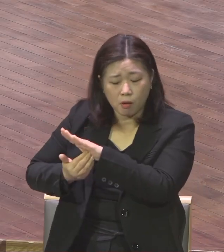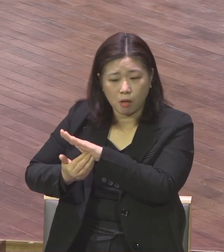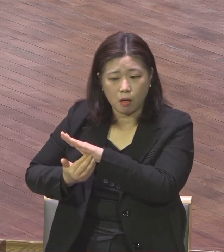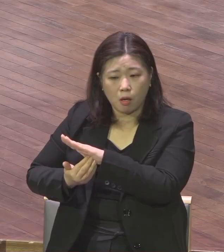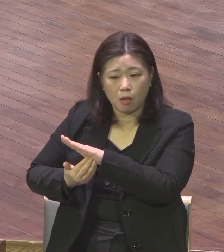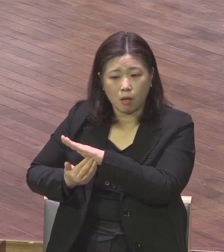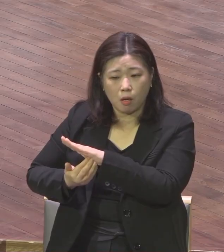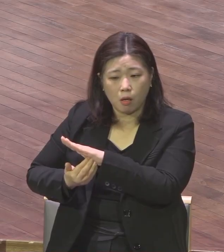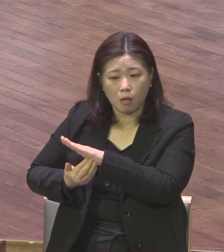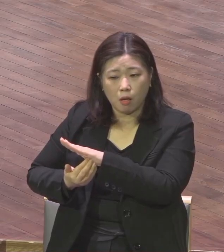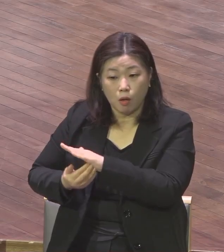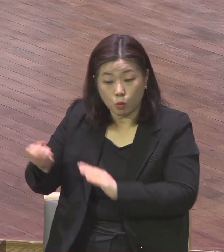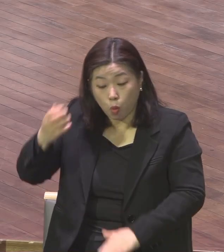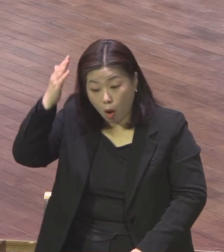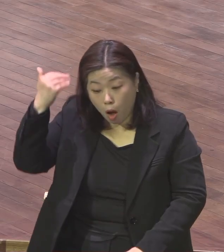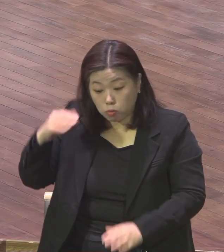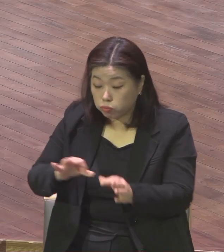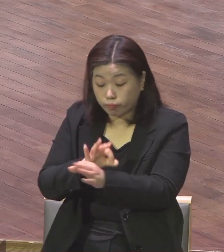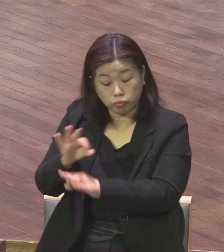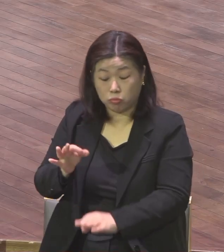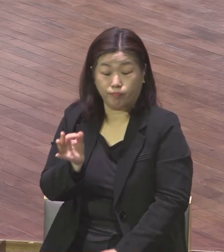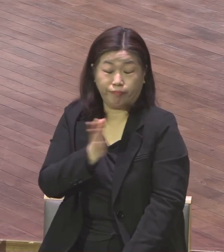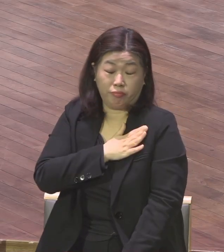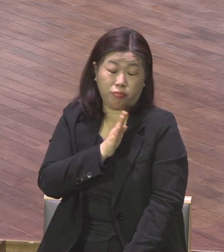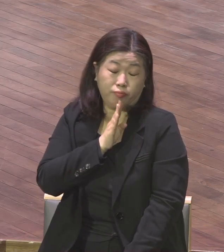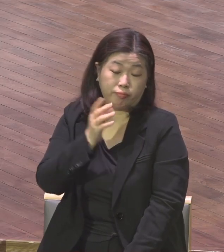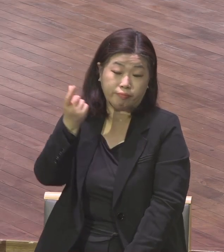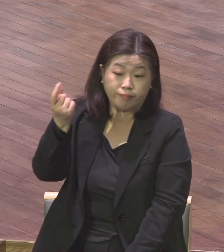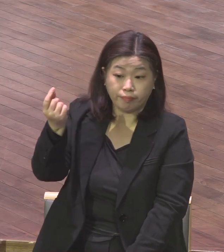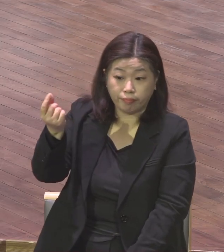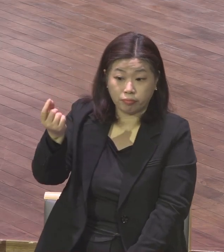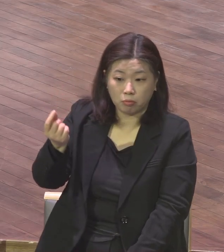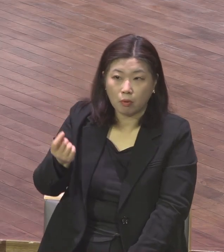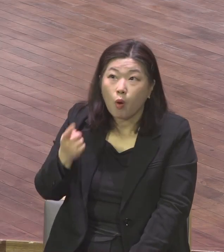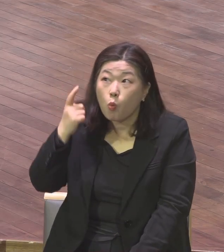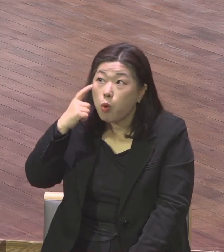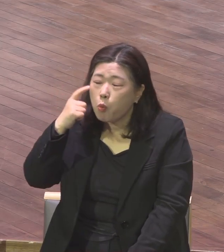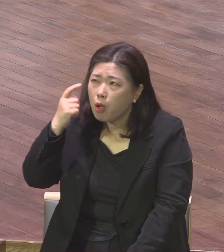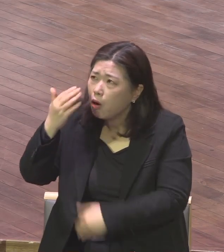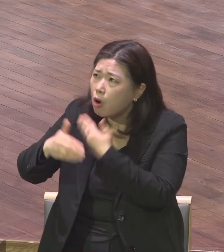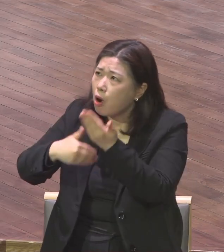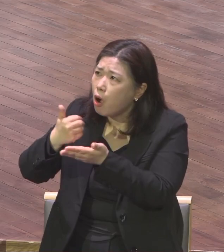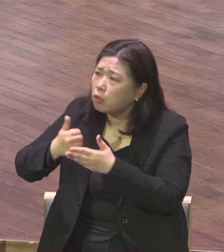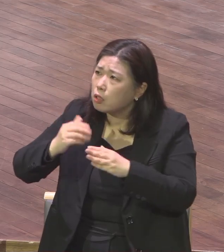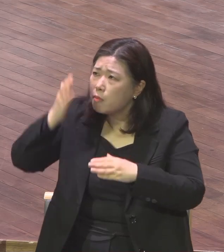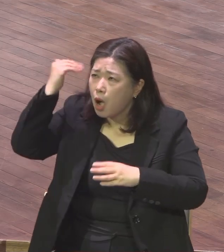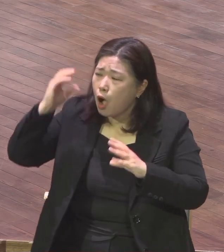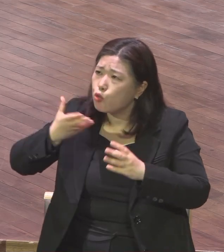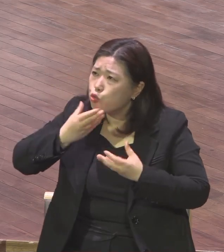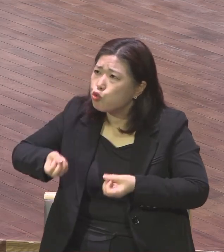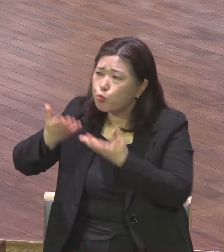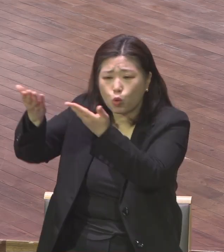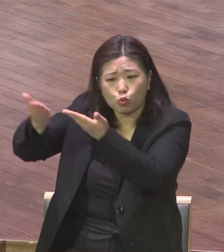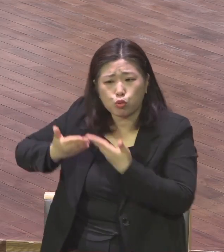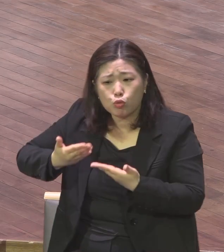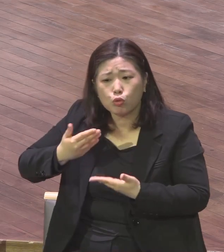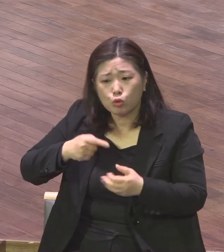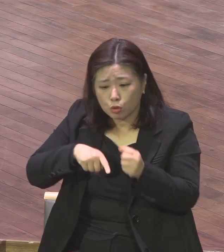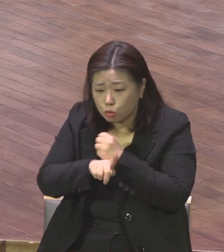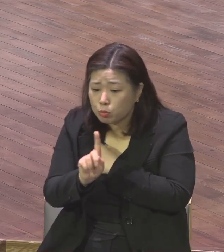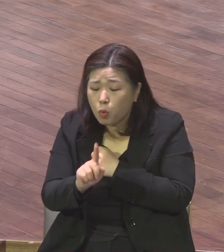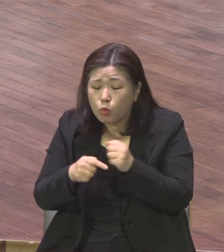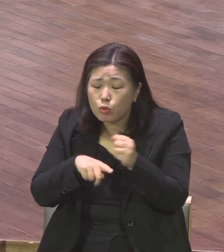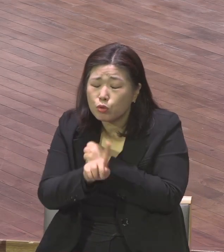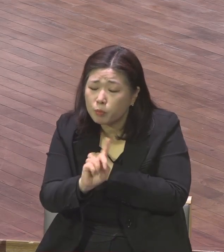향한 그 하나님 계획이 얼마나 어마어마한지. 육신적으로 볼 때 기름 한 방울도 안 난